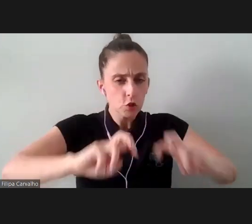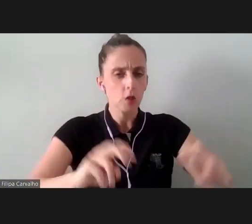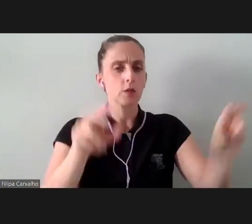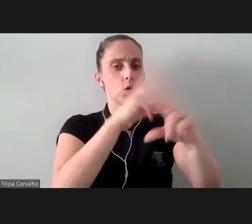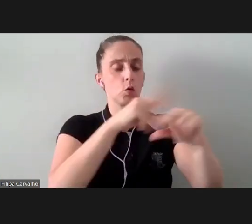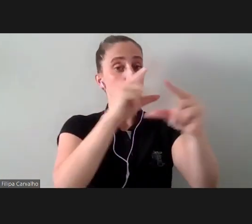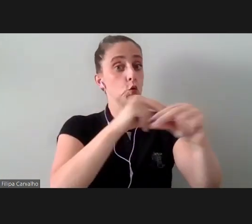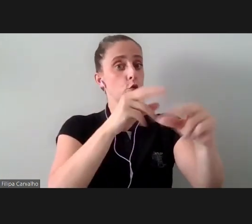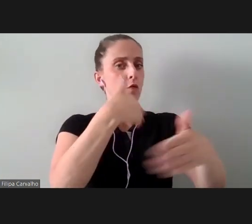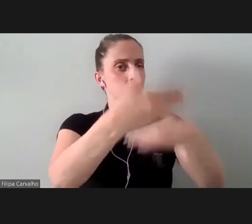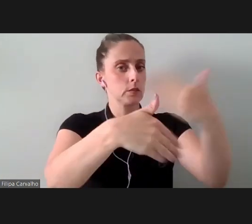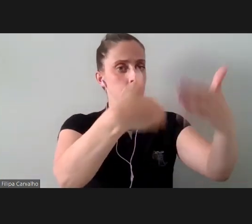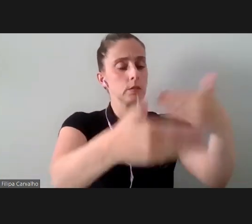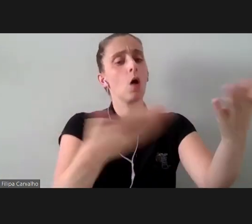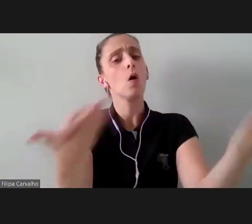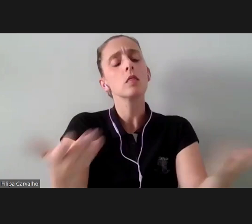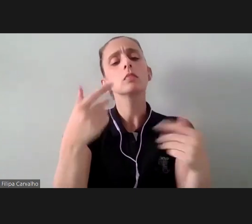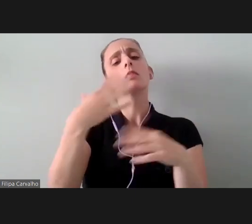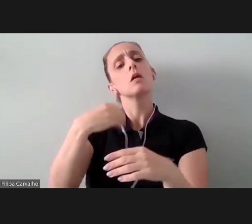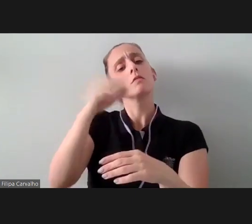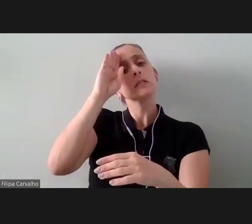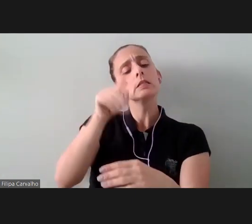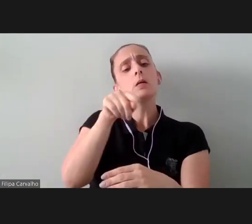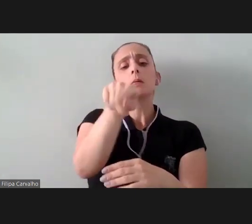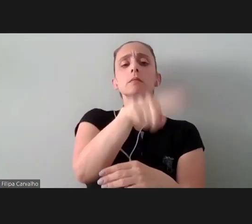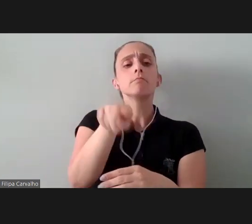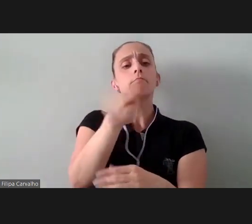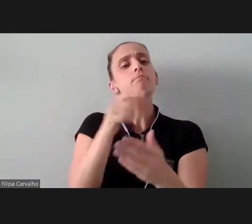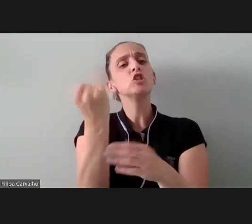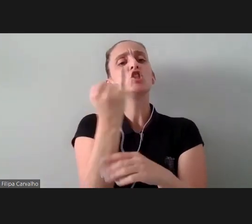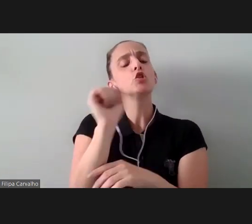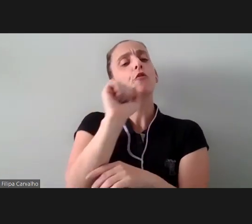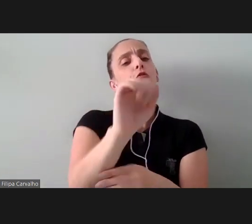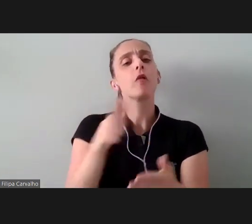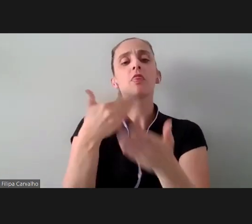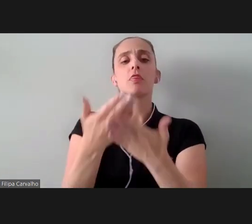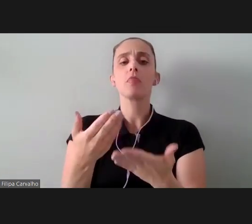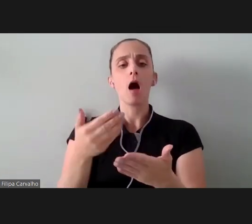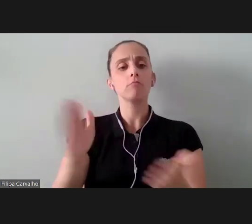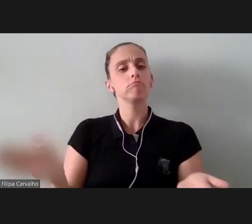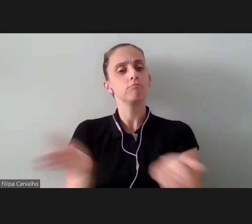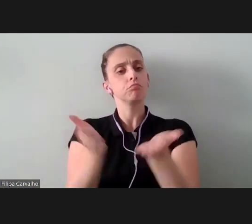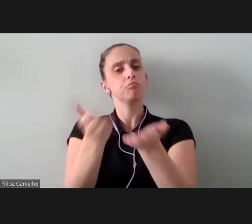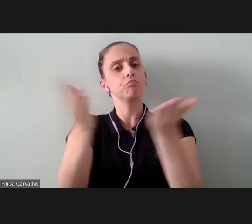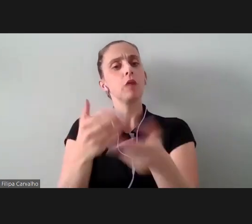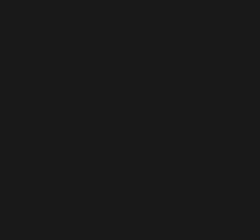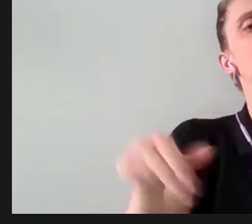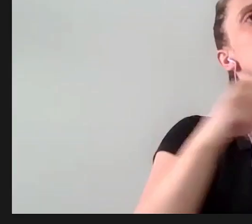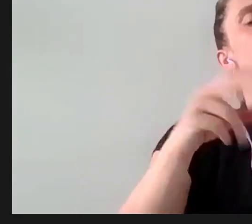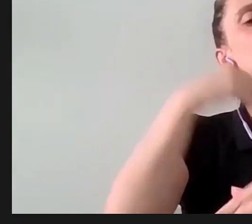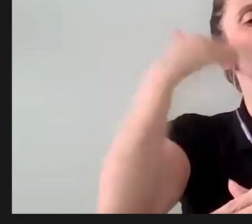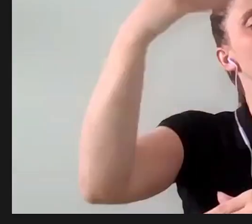sentido perguntava-lhe qual é o papel que vocês querem desempenhar na promoção da inovação no setor público.